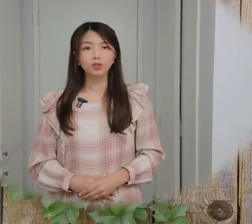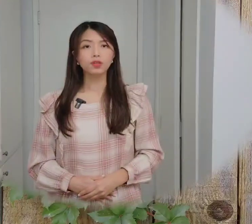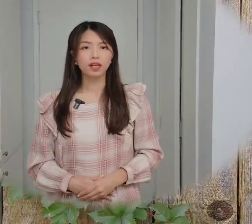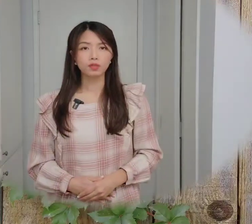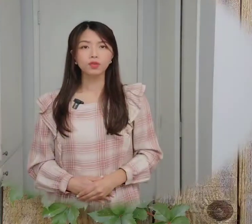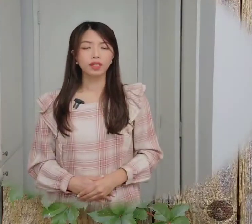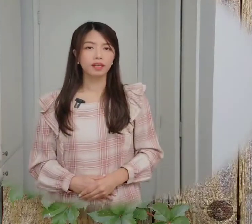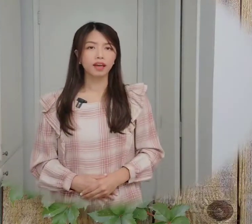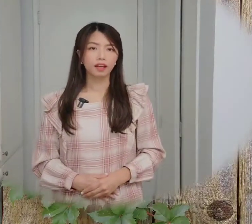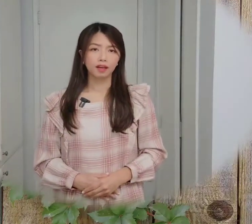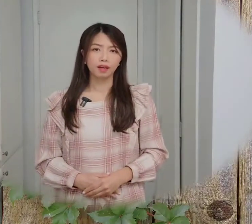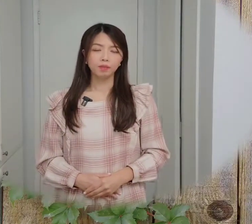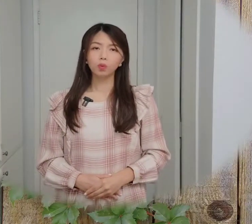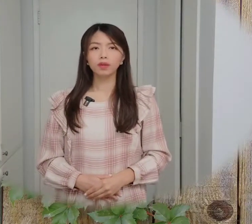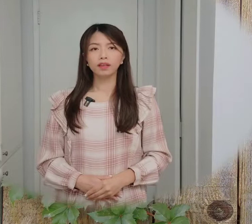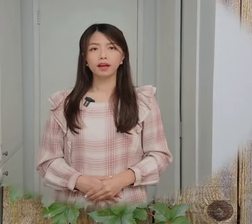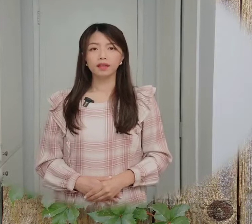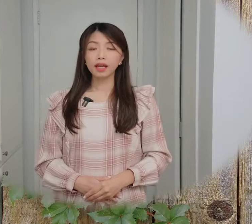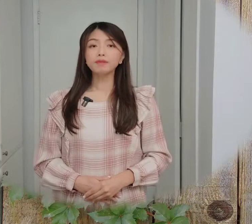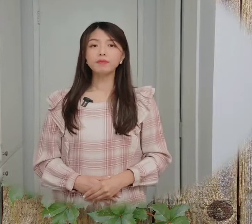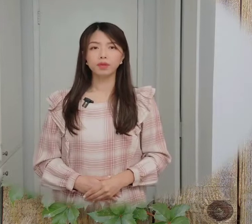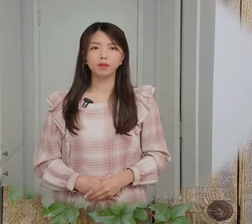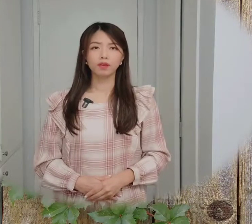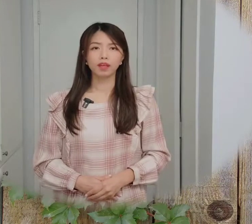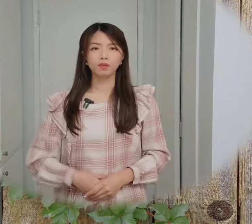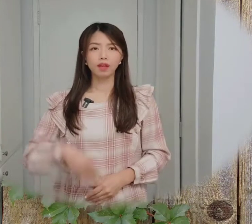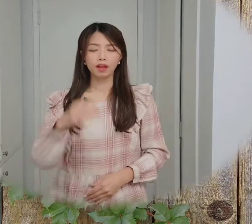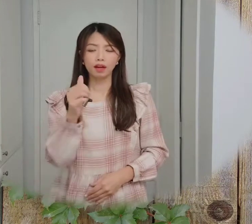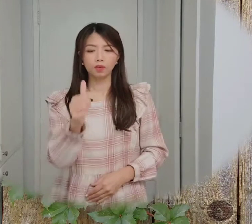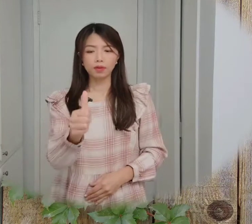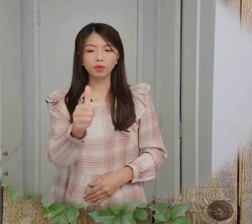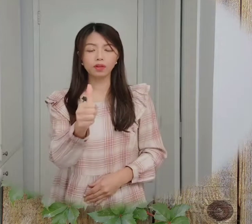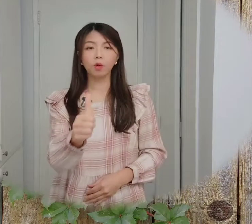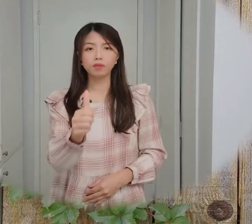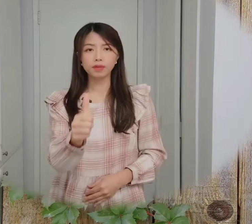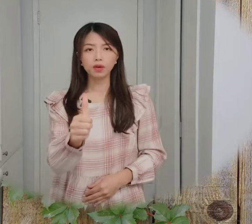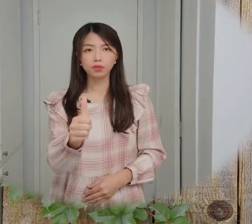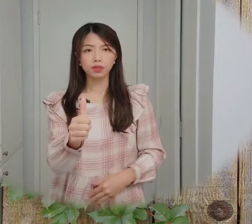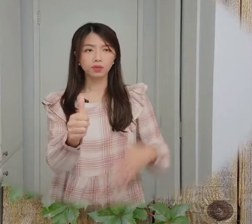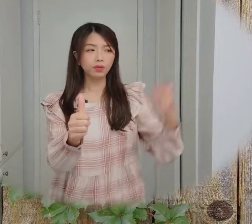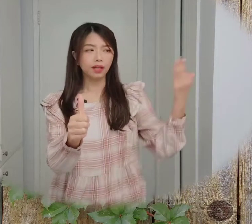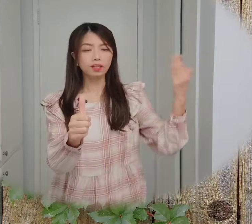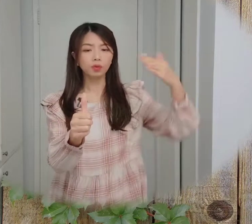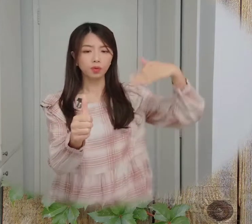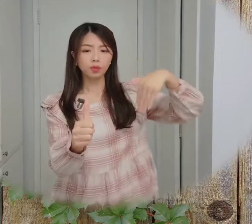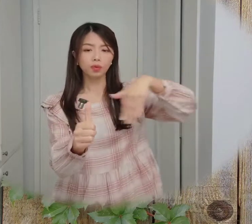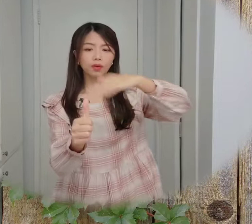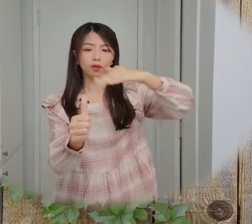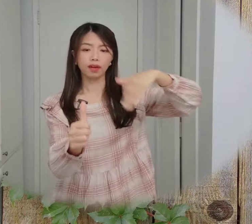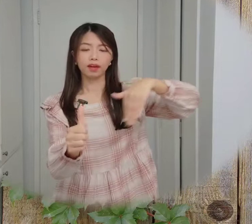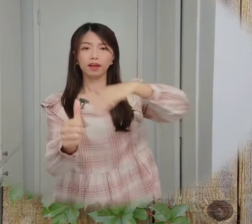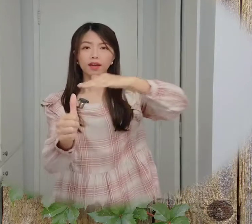보내신 주 예수 있기에, 보내다, 사람을 보내는 거기 때문에 왼손을 이렇게 엄지만 세워주시고 다른